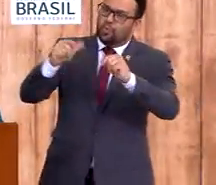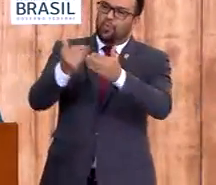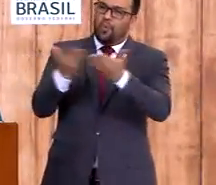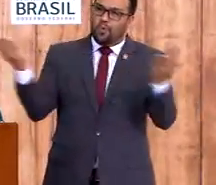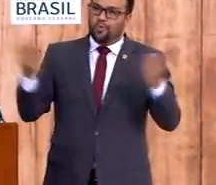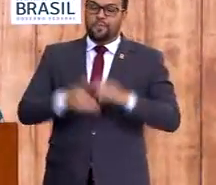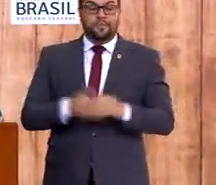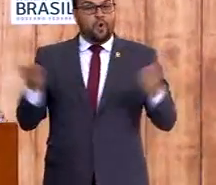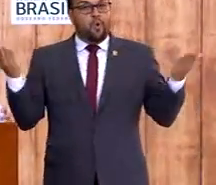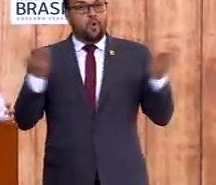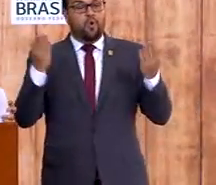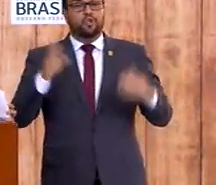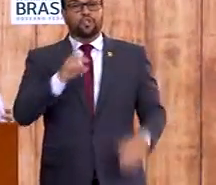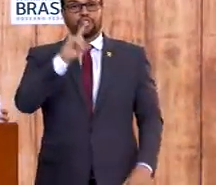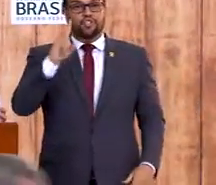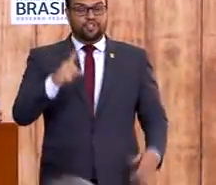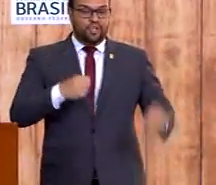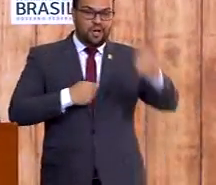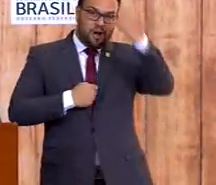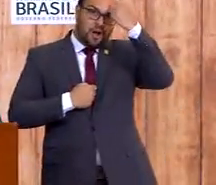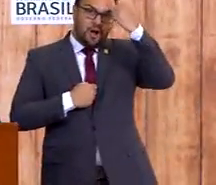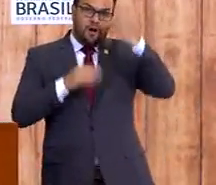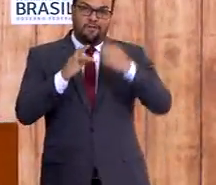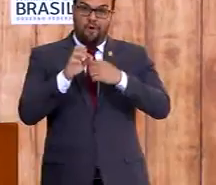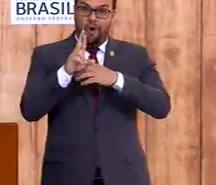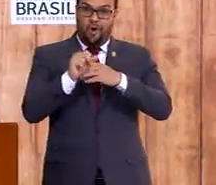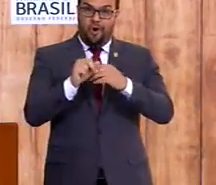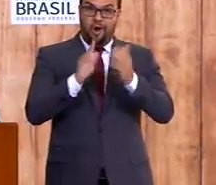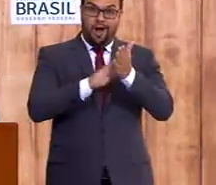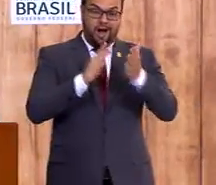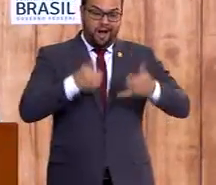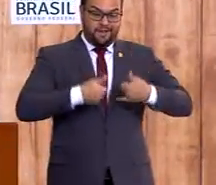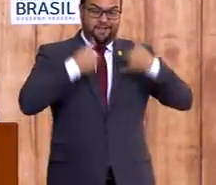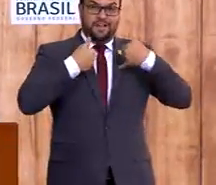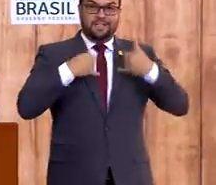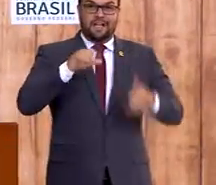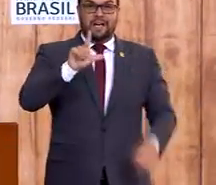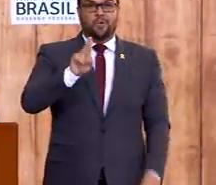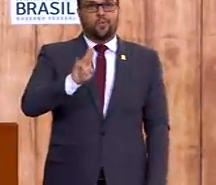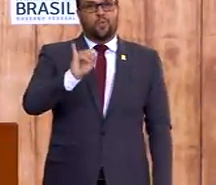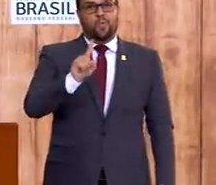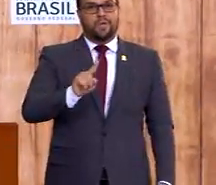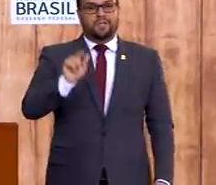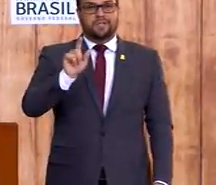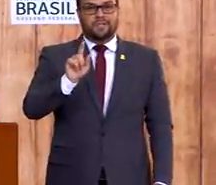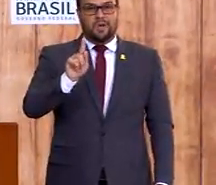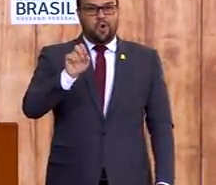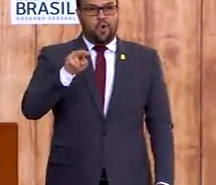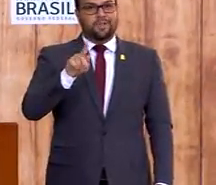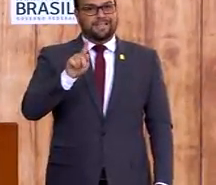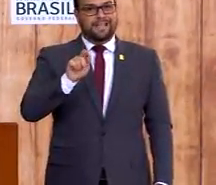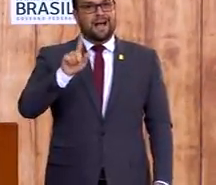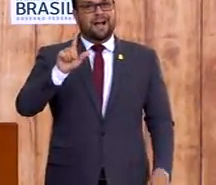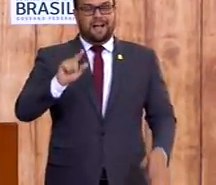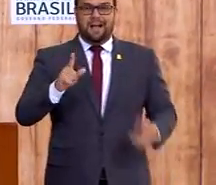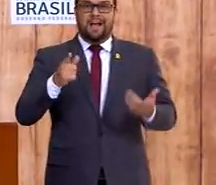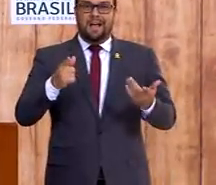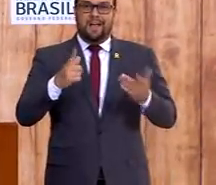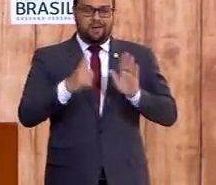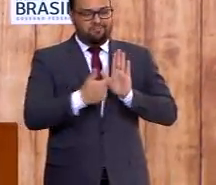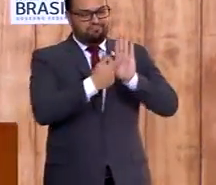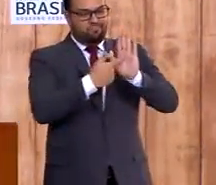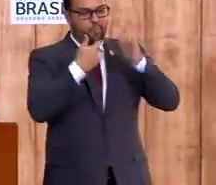no dia do Forró e aniversário de Luiz Gonzaga eu quero gostaria de registrar minha alegria com essa entrega